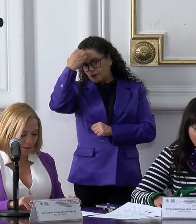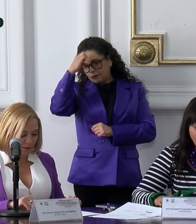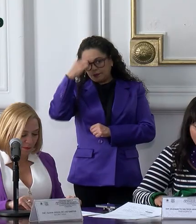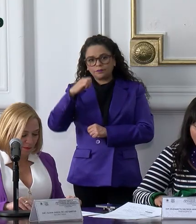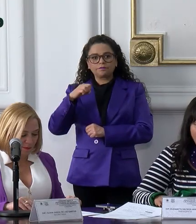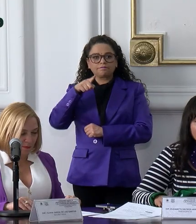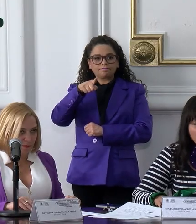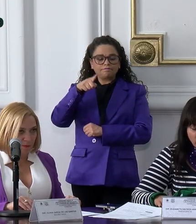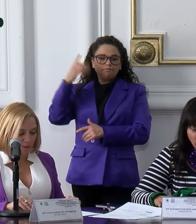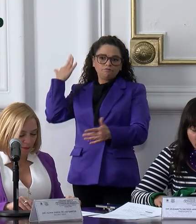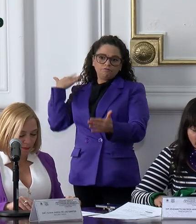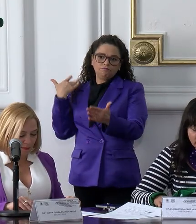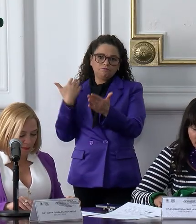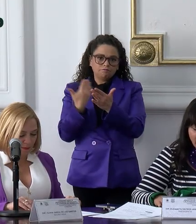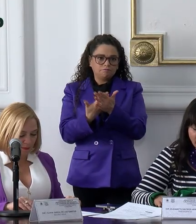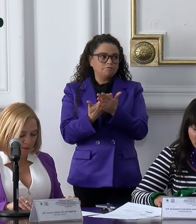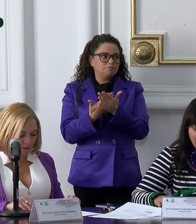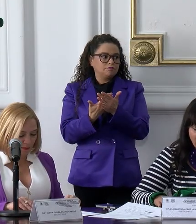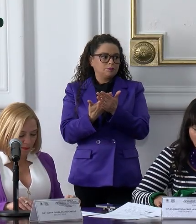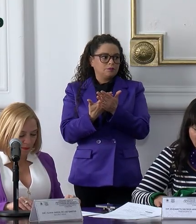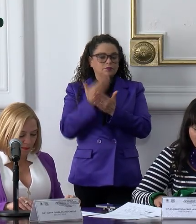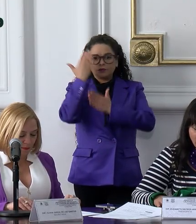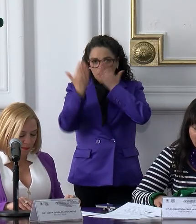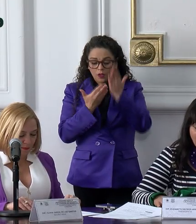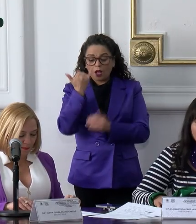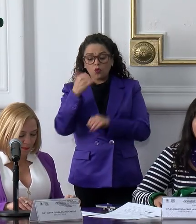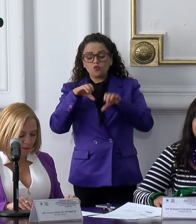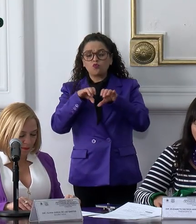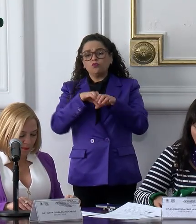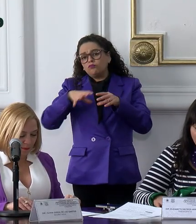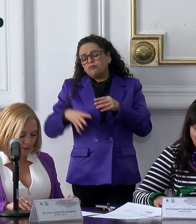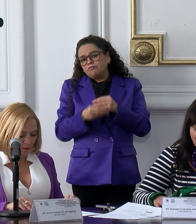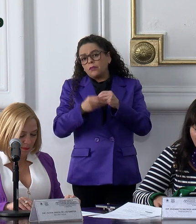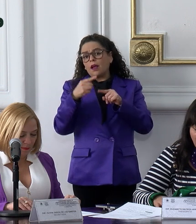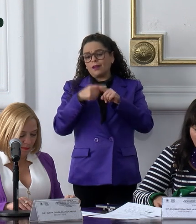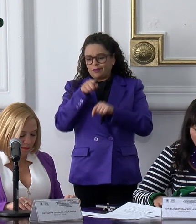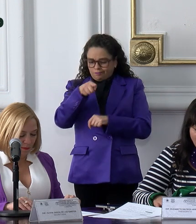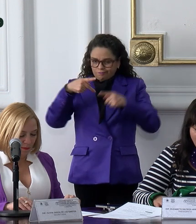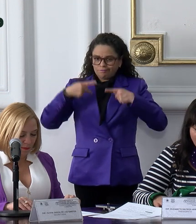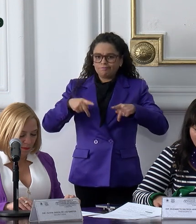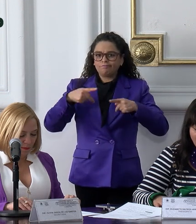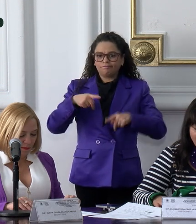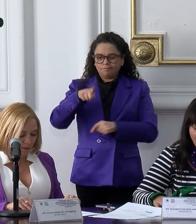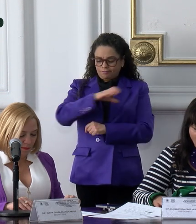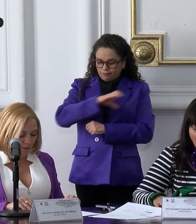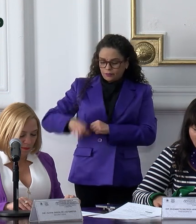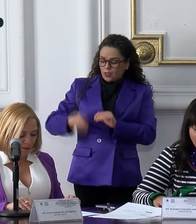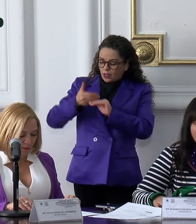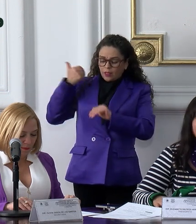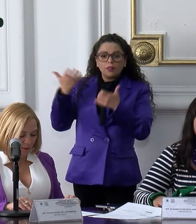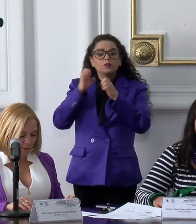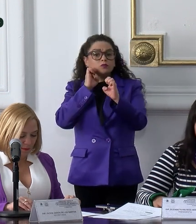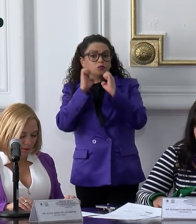formación; B, la exposición, respuestas y argumentos presentados por la persona aspirante durante la entrevista que se llevó a cabo en